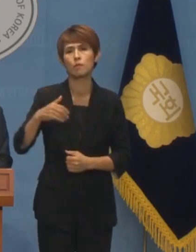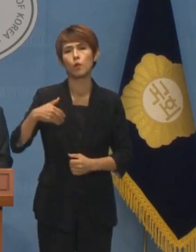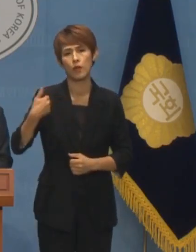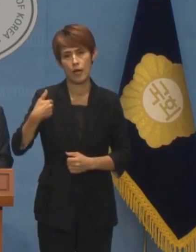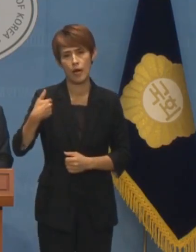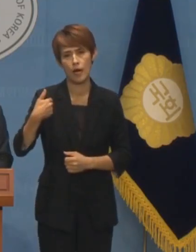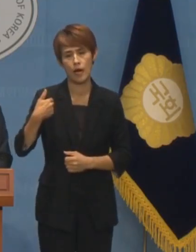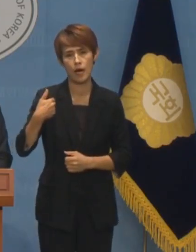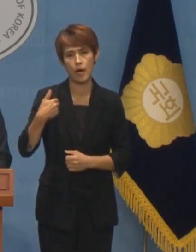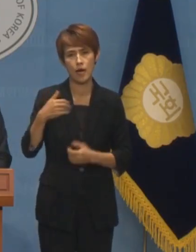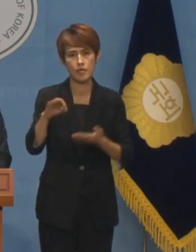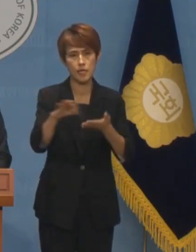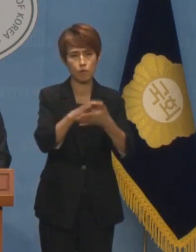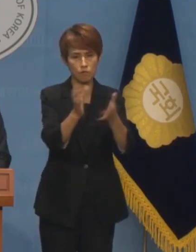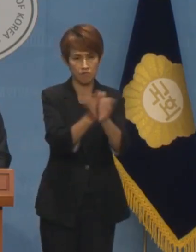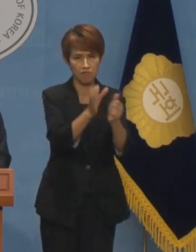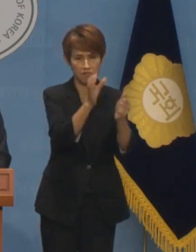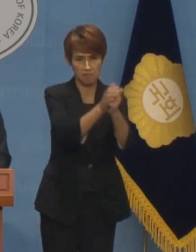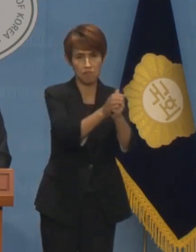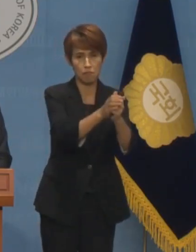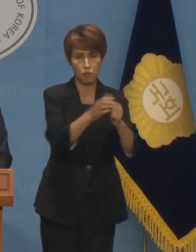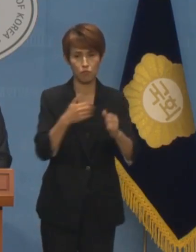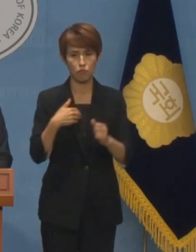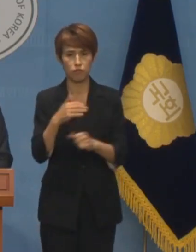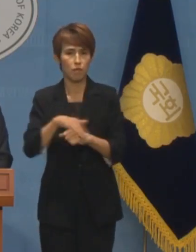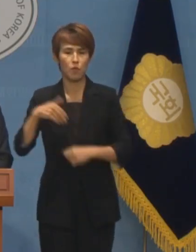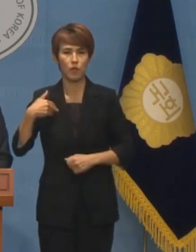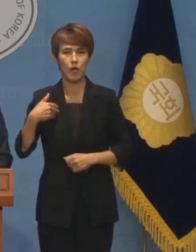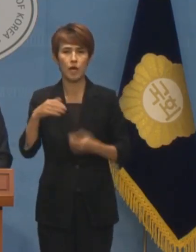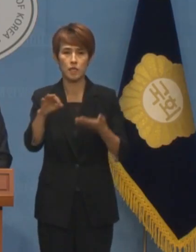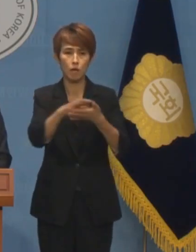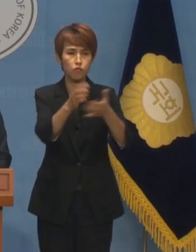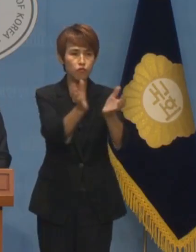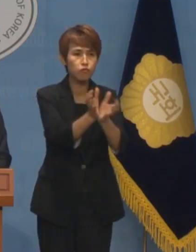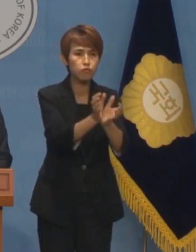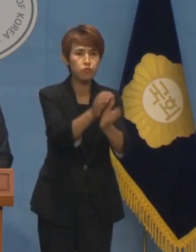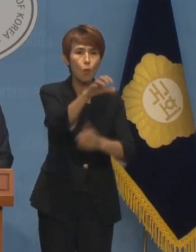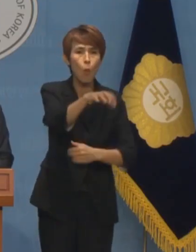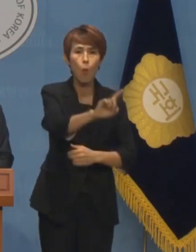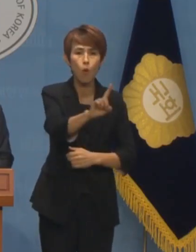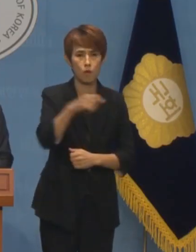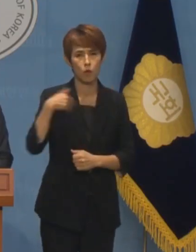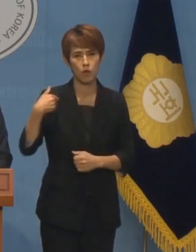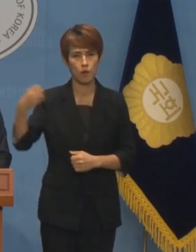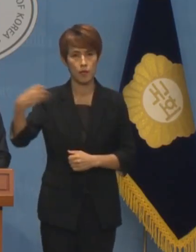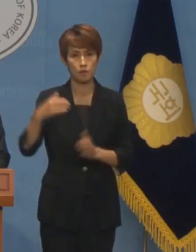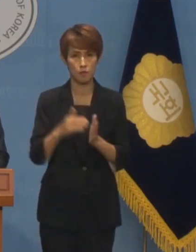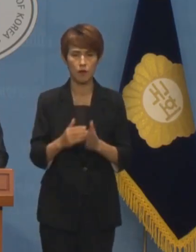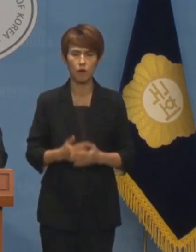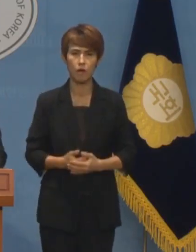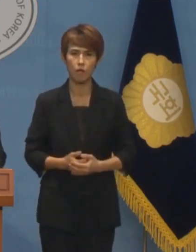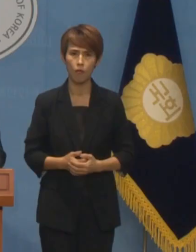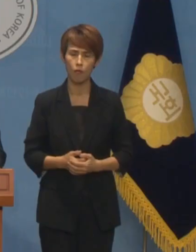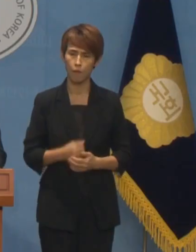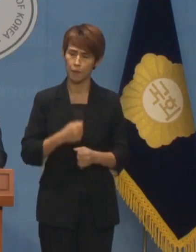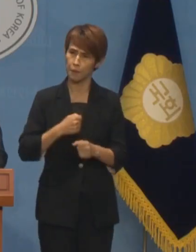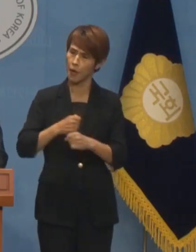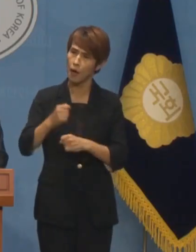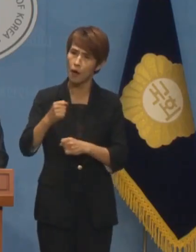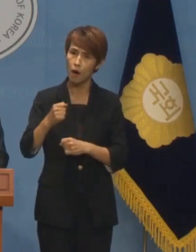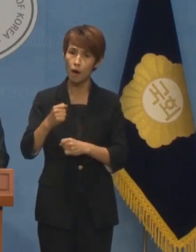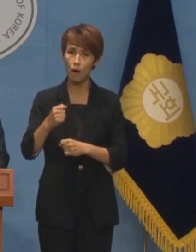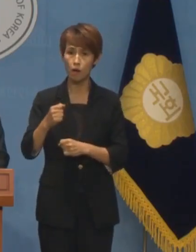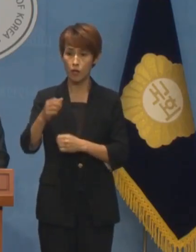부분들은 재무그룹이 안다라고 말하고 재무그룹이 어디인지는 모른다. 저희가 보기에는 정말 당황스러운,